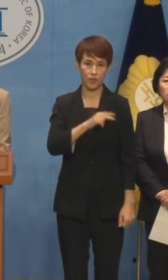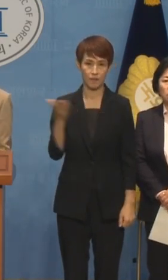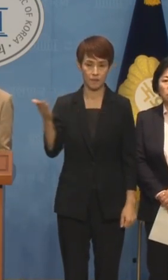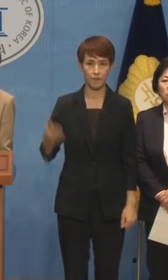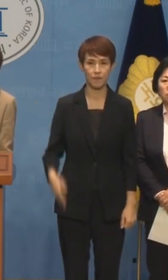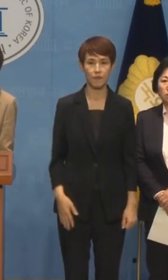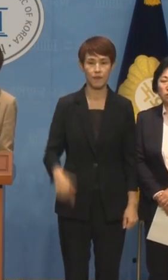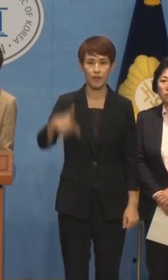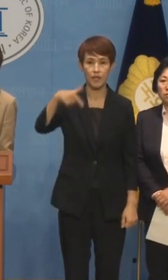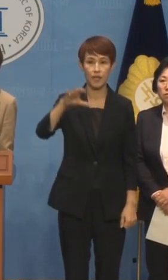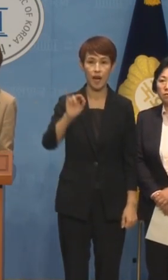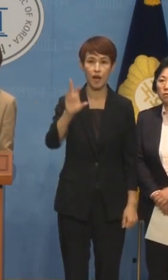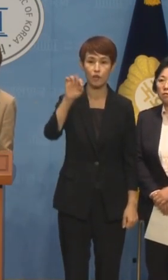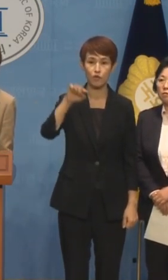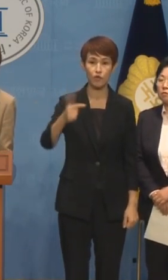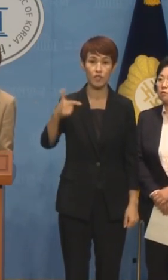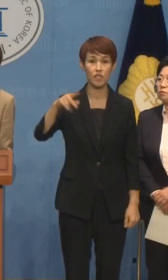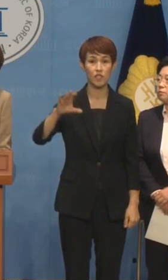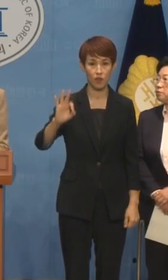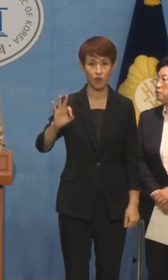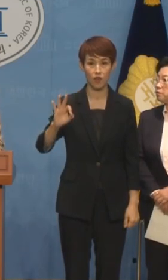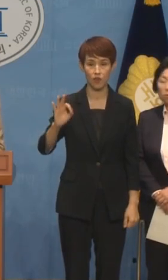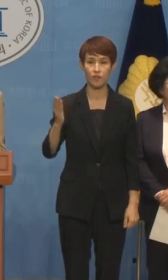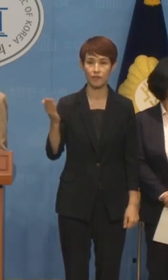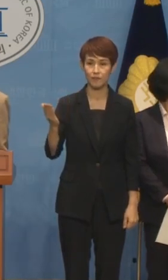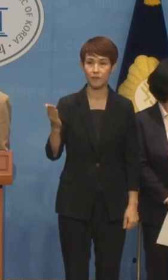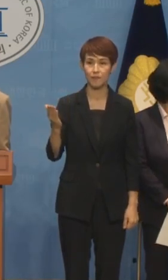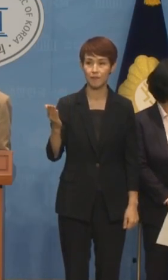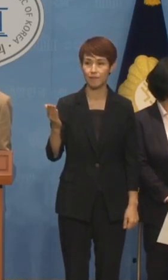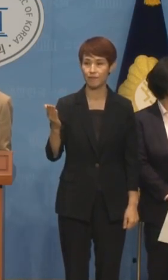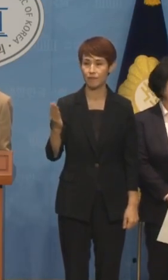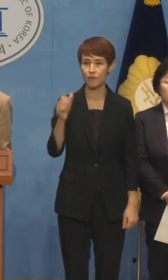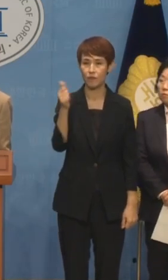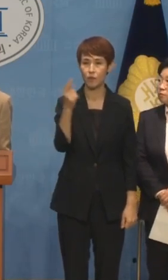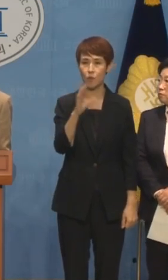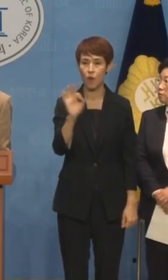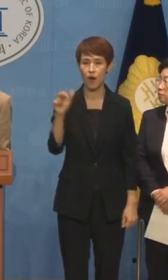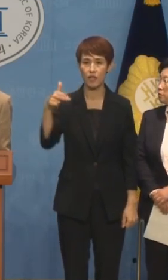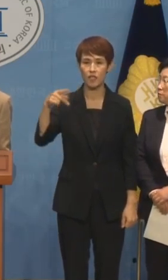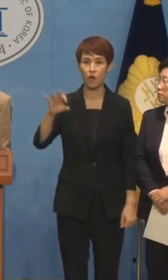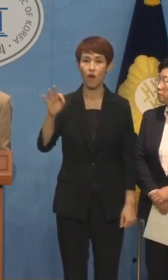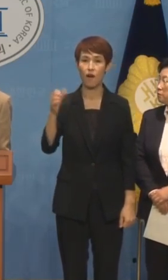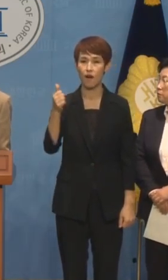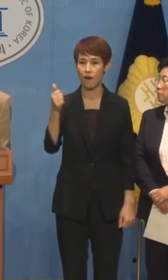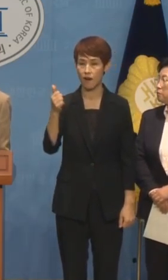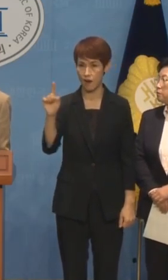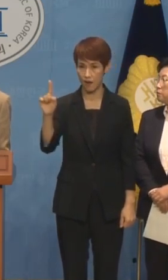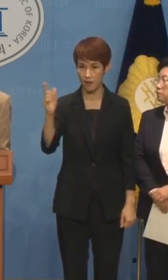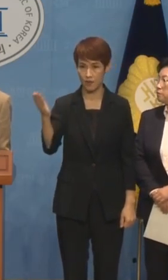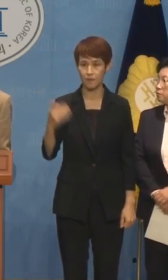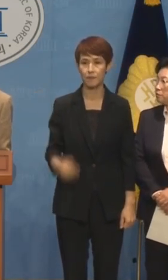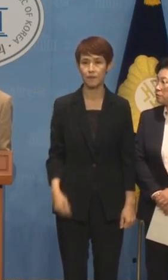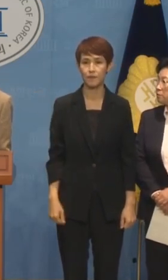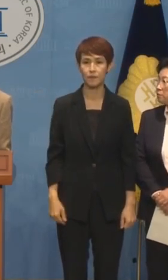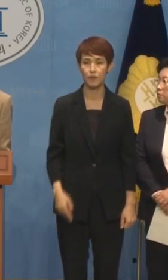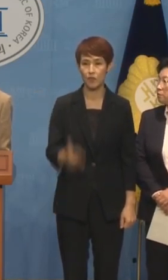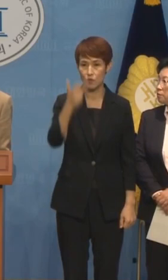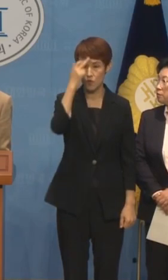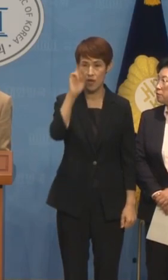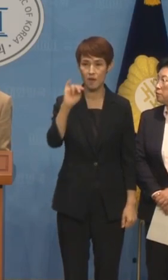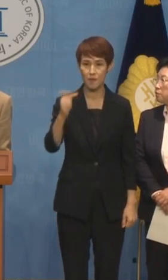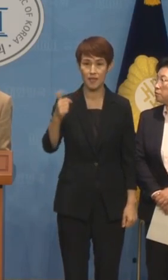그리고 강유정 의원님 오셨습니다. 저 황정아 의원님 오셨습니다. 죄송합니다. 최민희